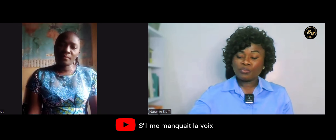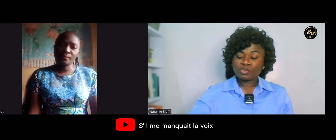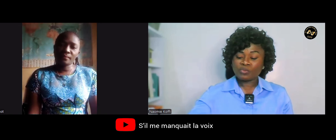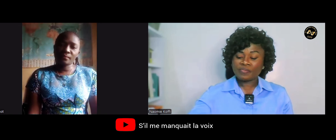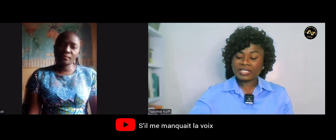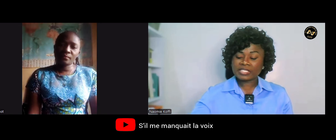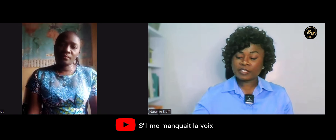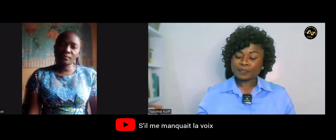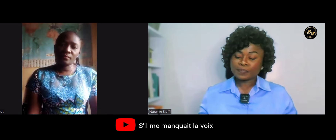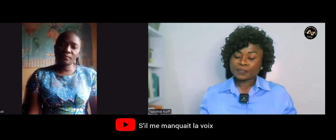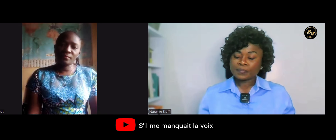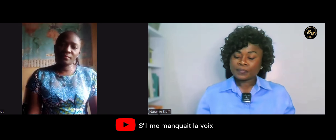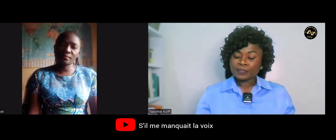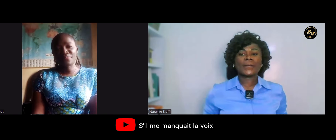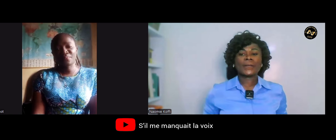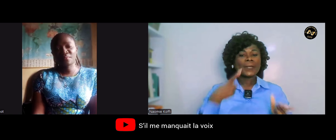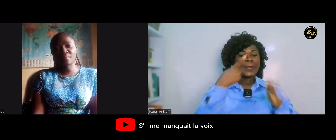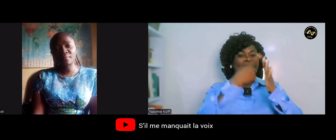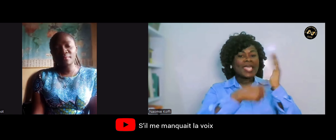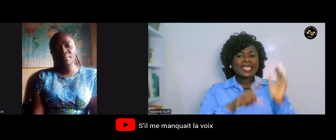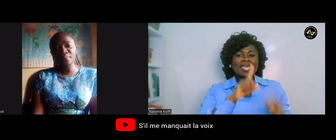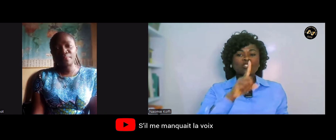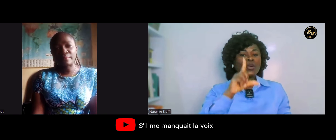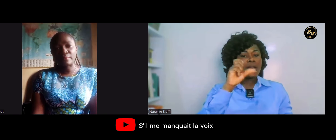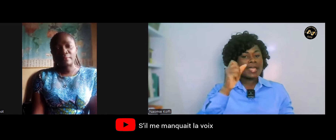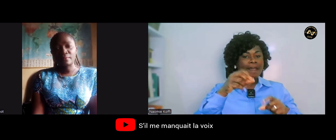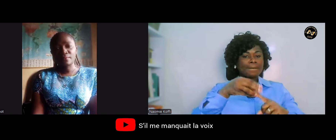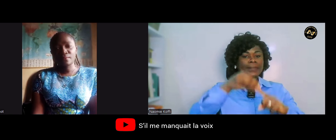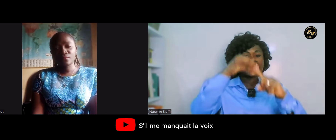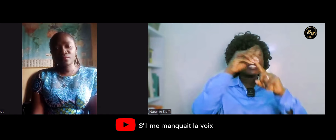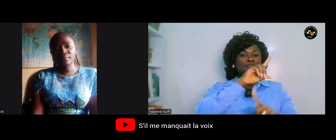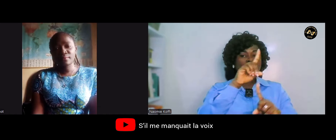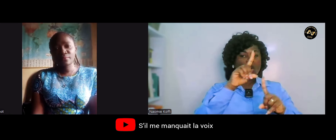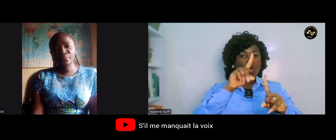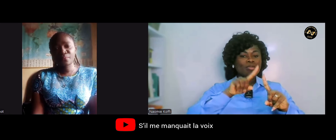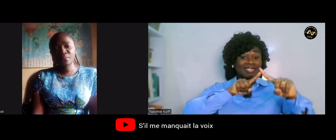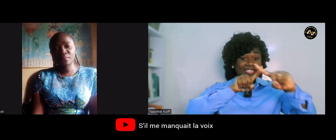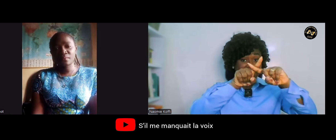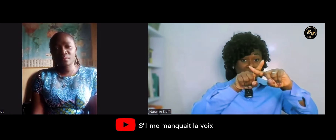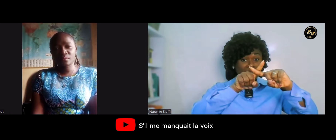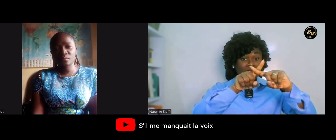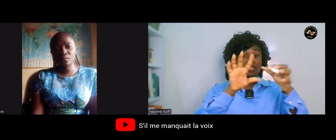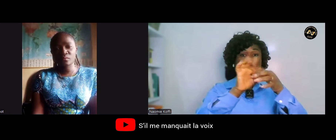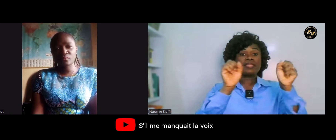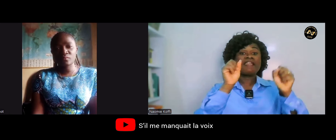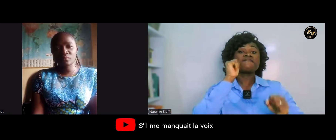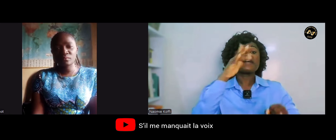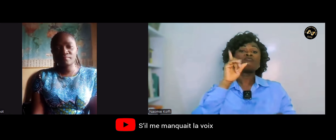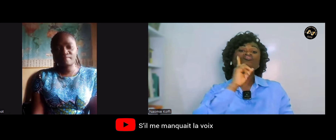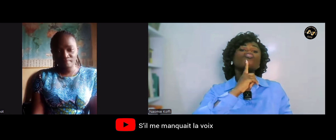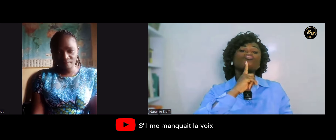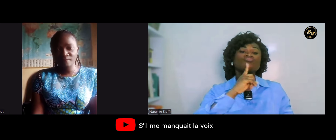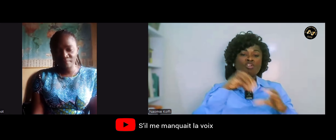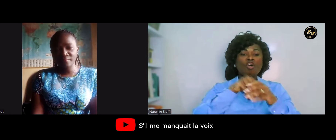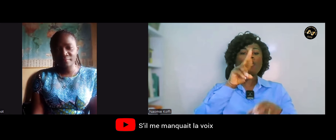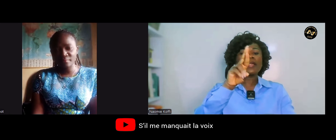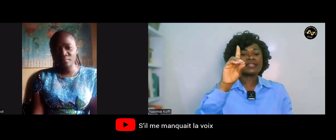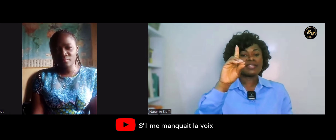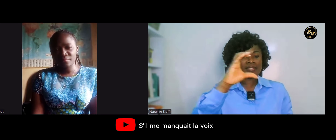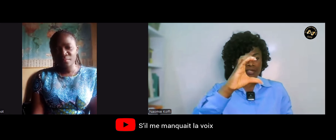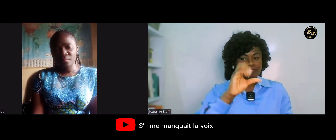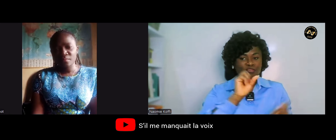nous faisons face. Quels sont les principaux défis des femmes sourdes